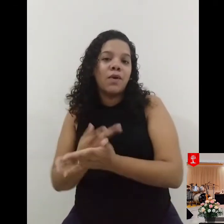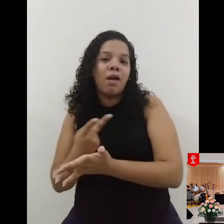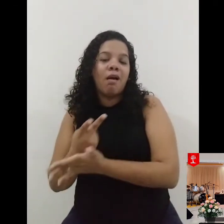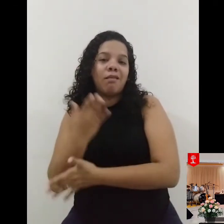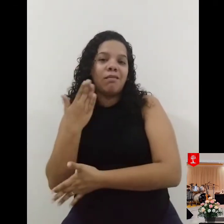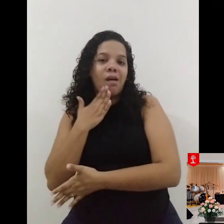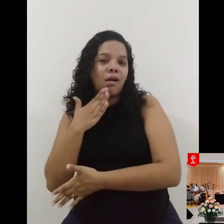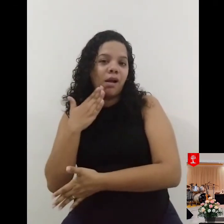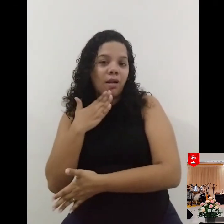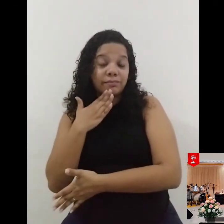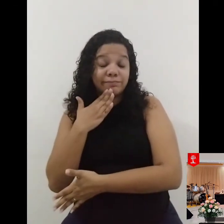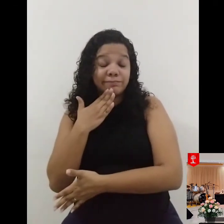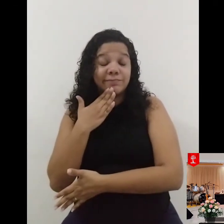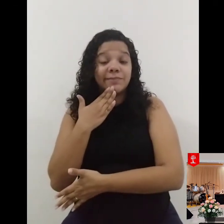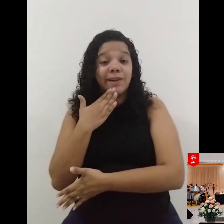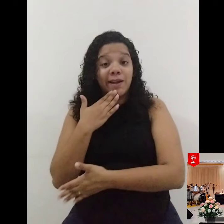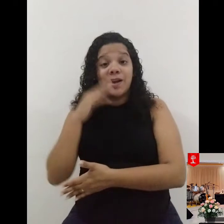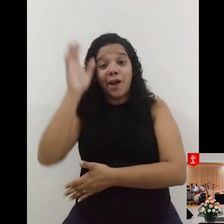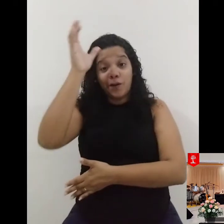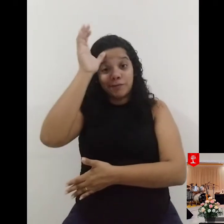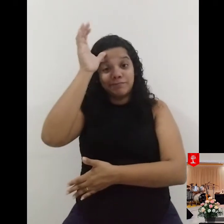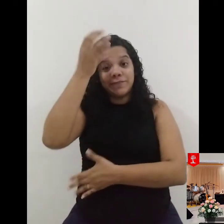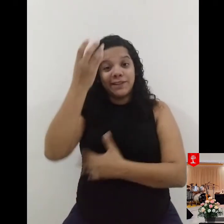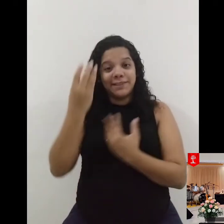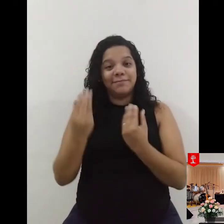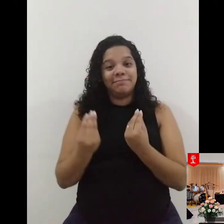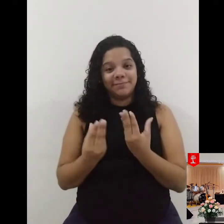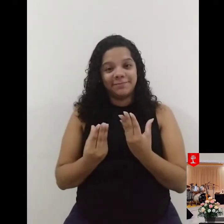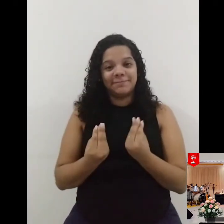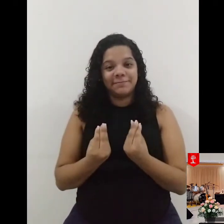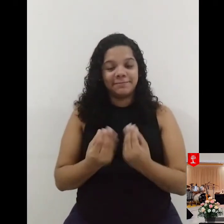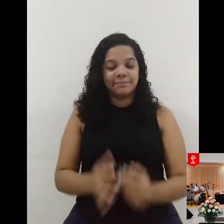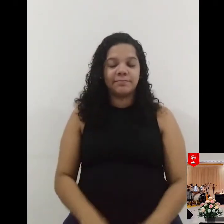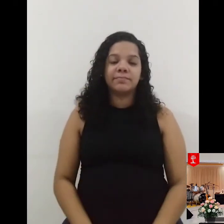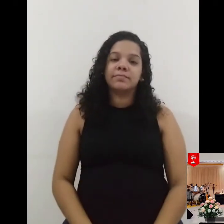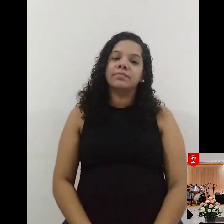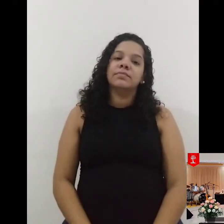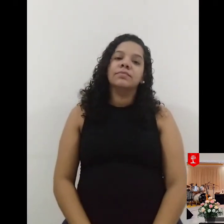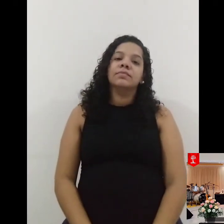atitude que esse fariseu da parábola tomou.